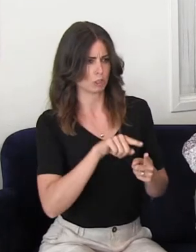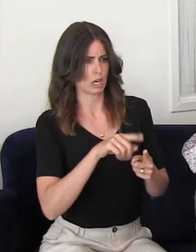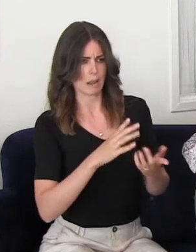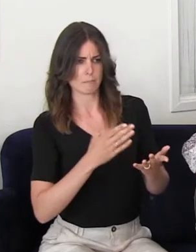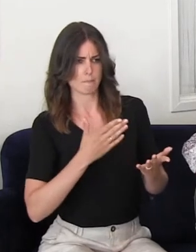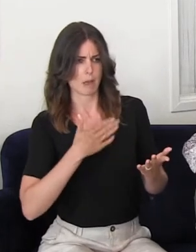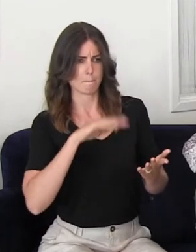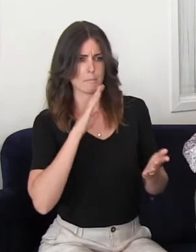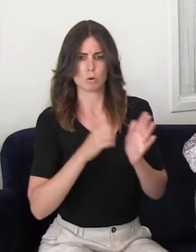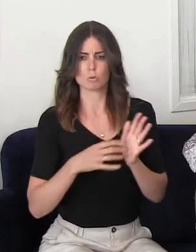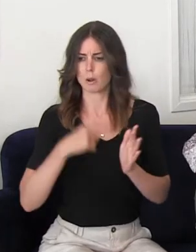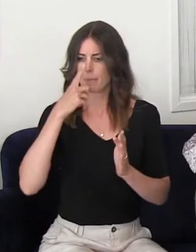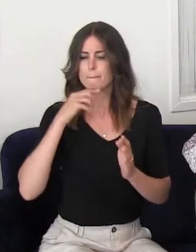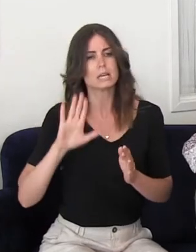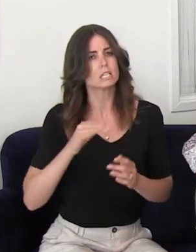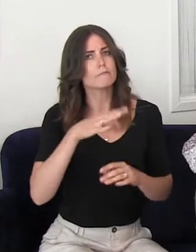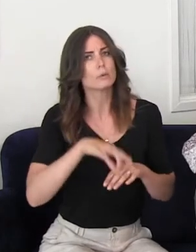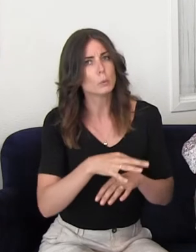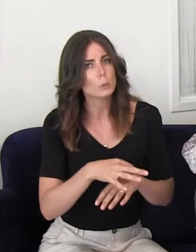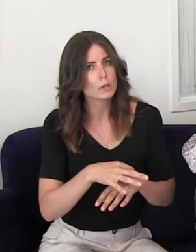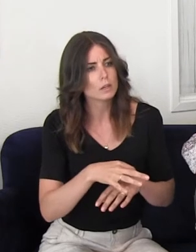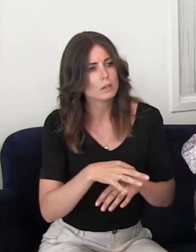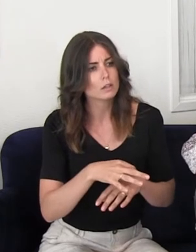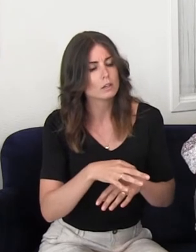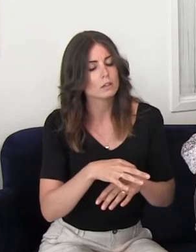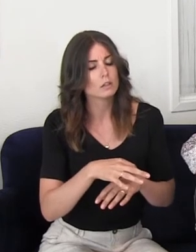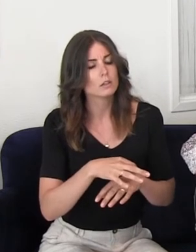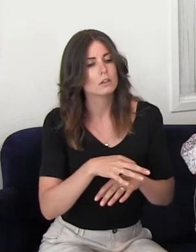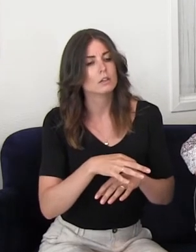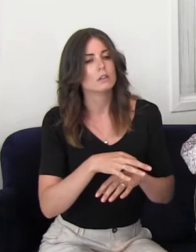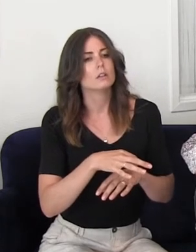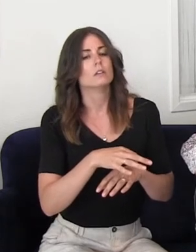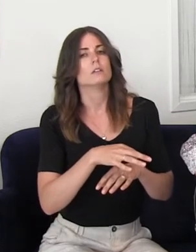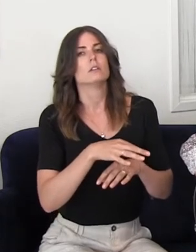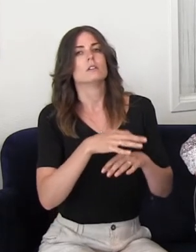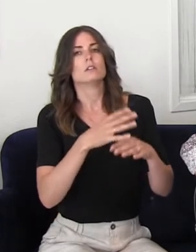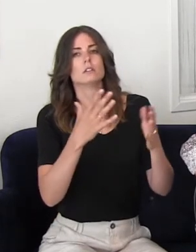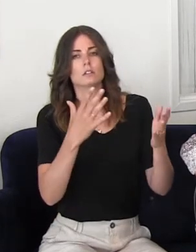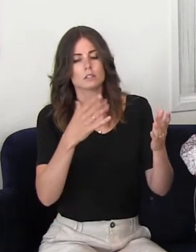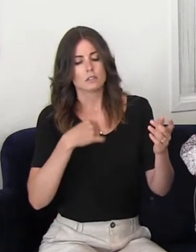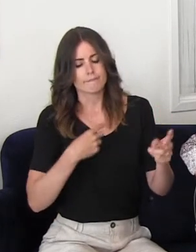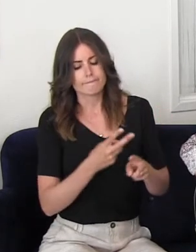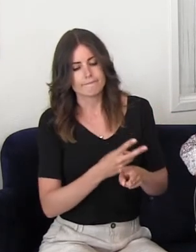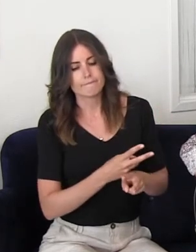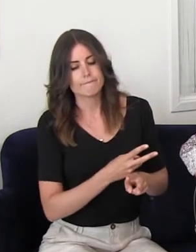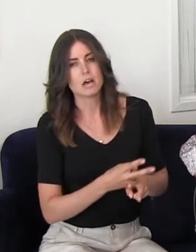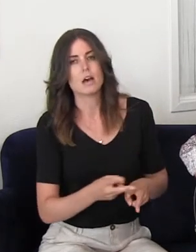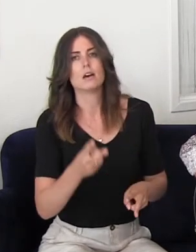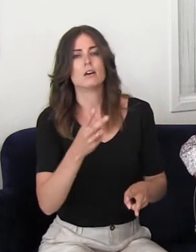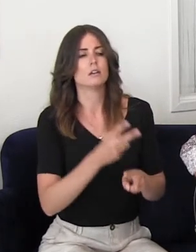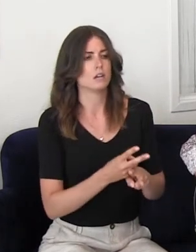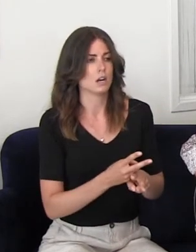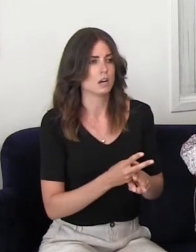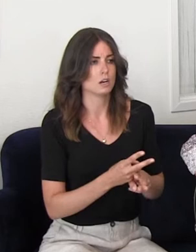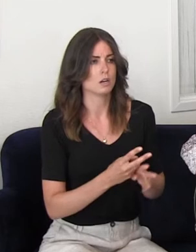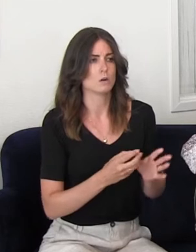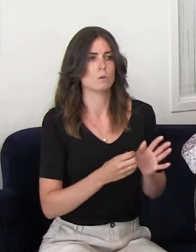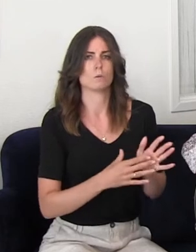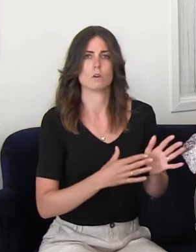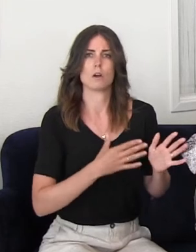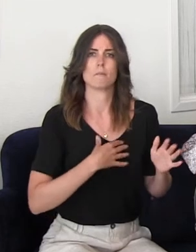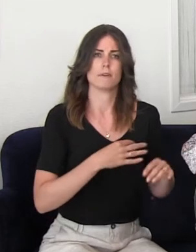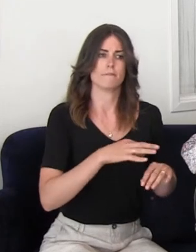mamma, för hon är ju pappas fru. Allt blev efter värre, förändringen var snabb, för snart så var jag fader